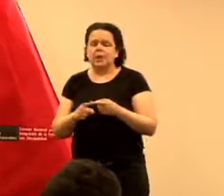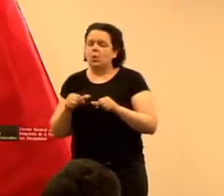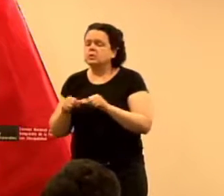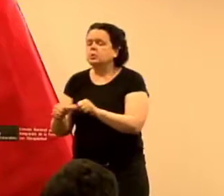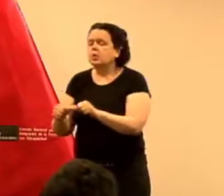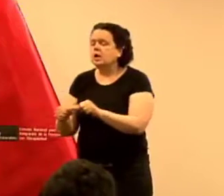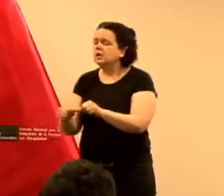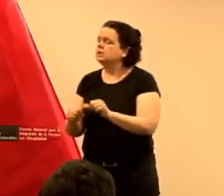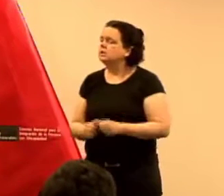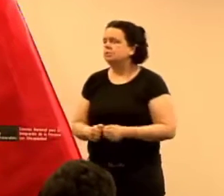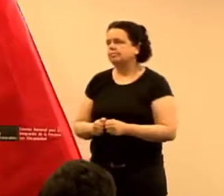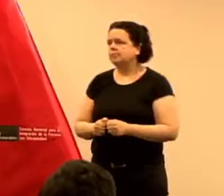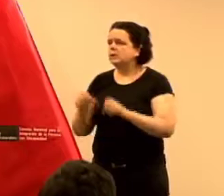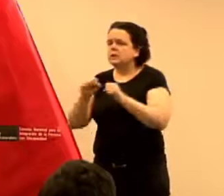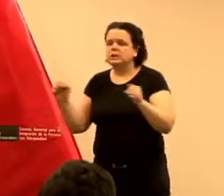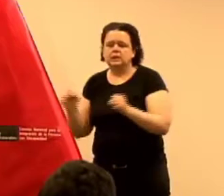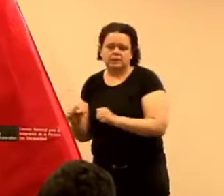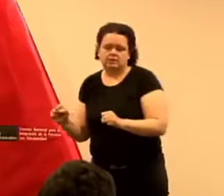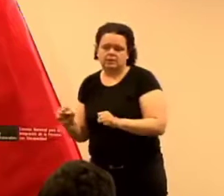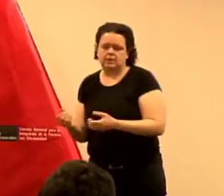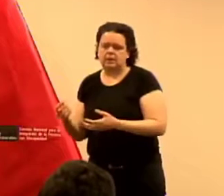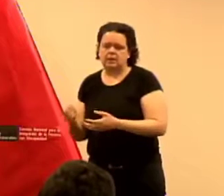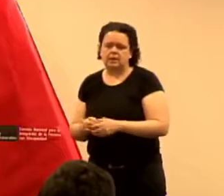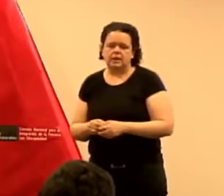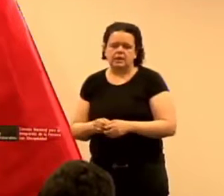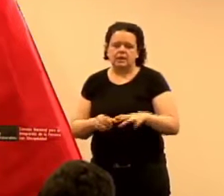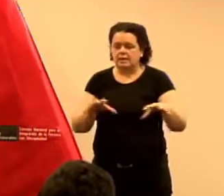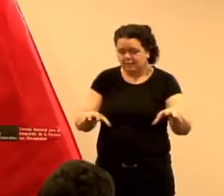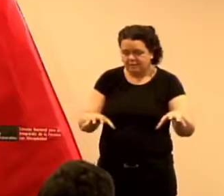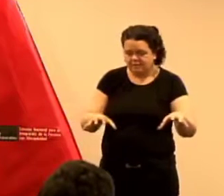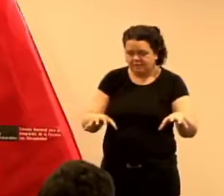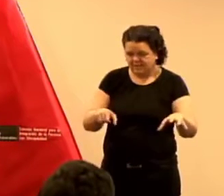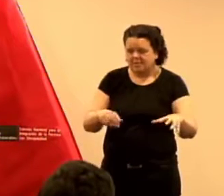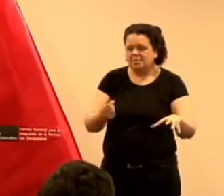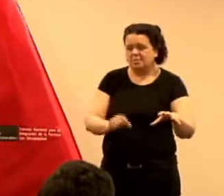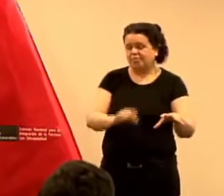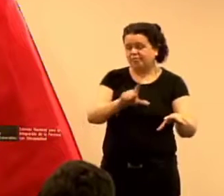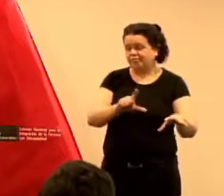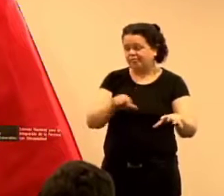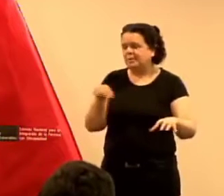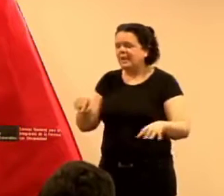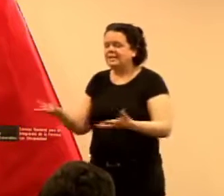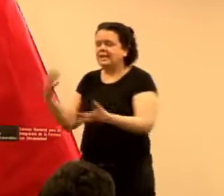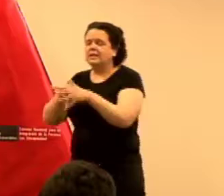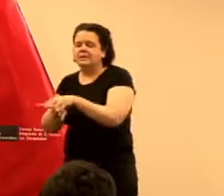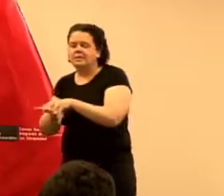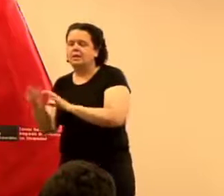de educación especial es mucho más caro que mantener un sistema de educación inclusivo, porque el costo